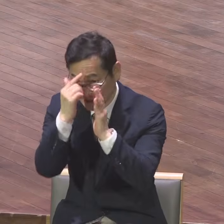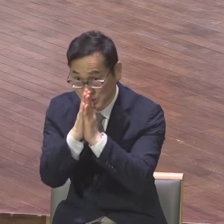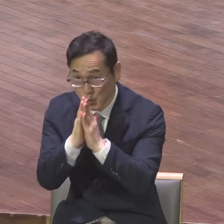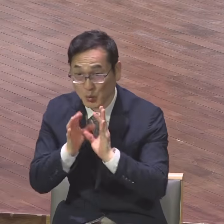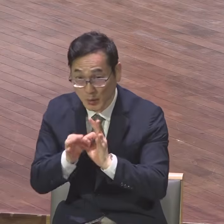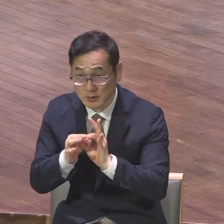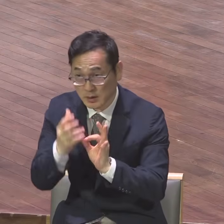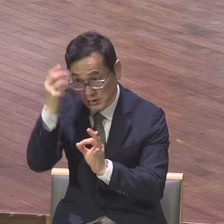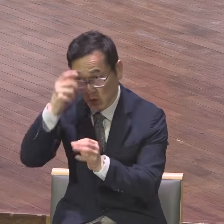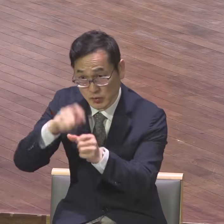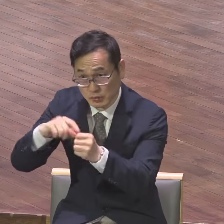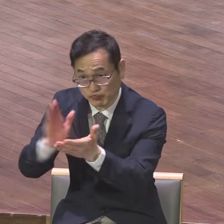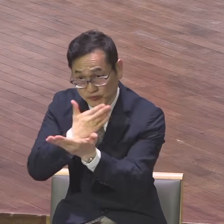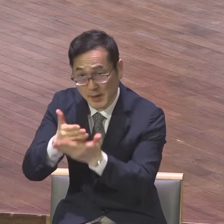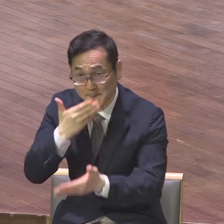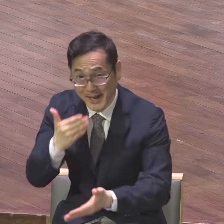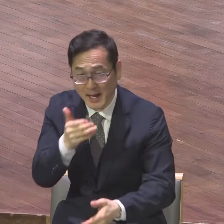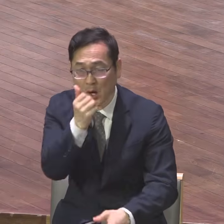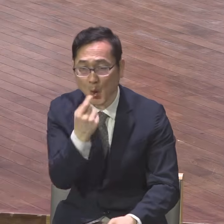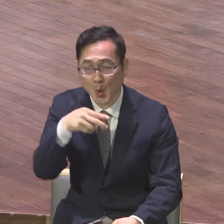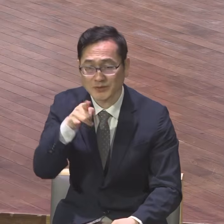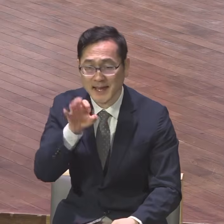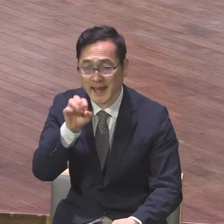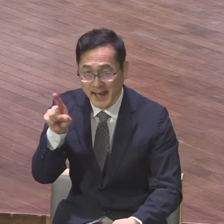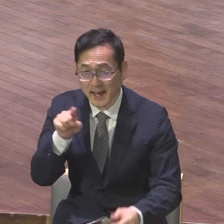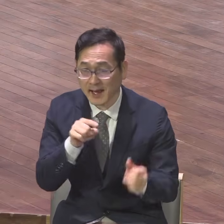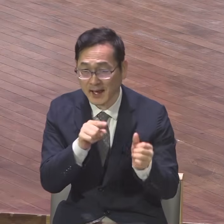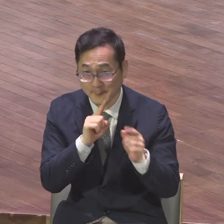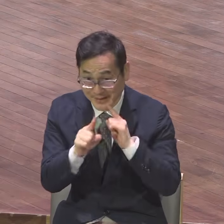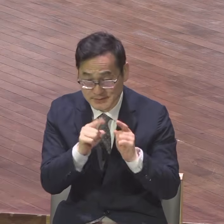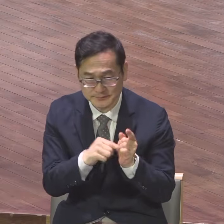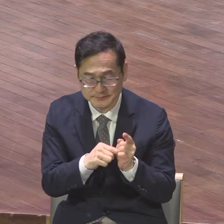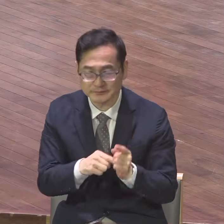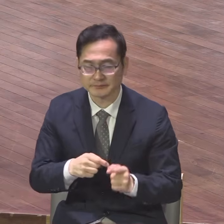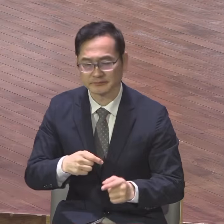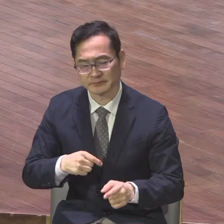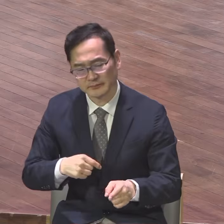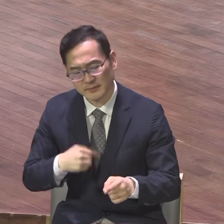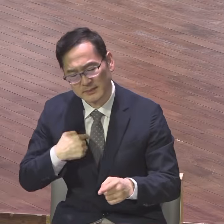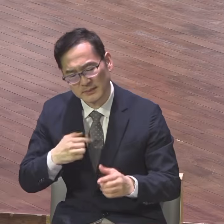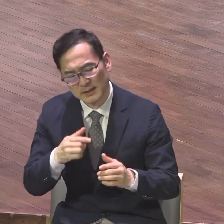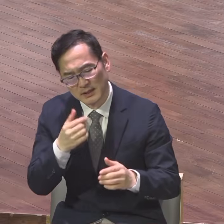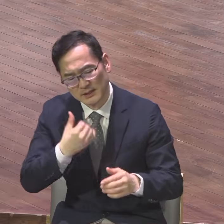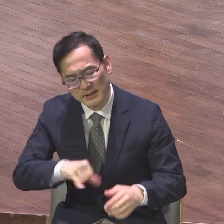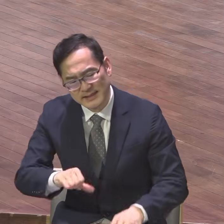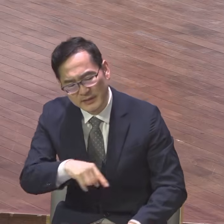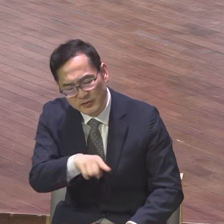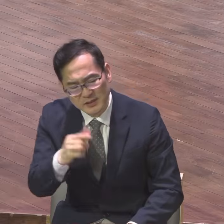갈 수 있다. 호세아 4장 1절을 보면 내 백성이 지식이 없으므로 망하는도다.